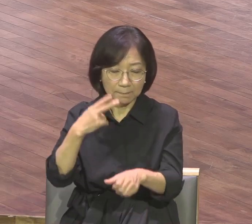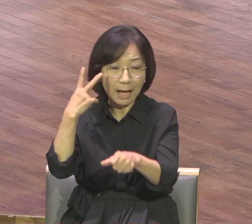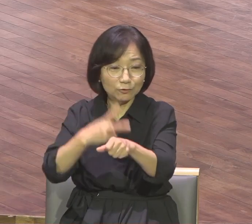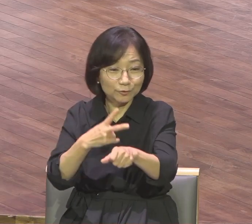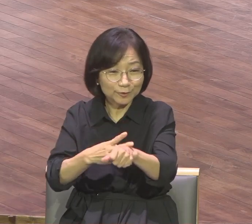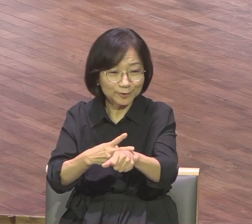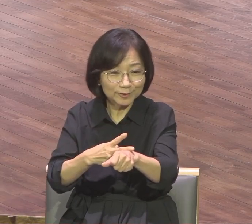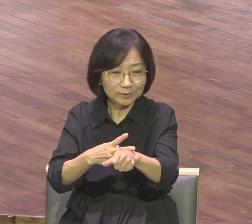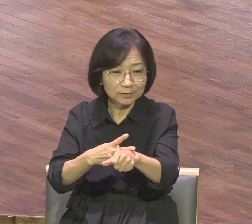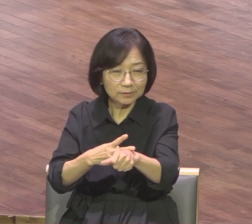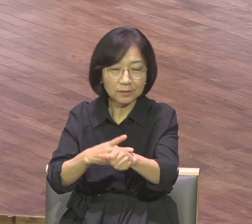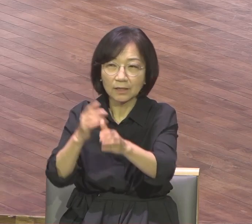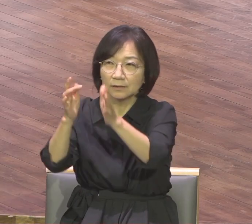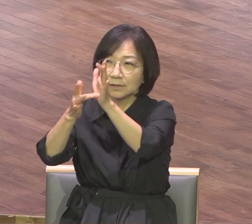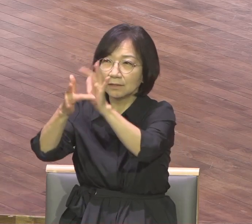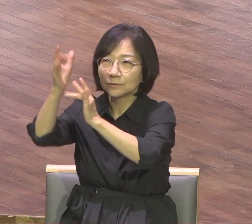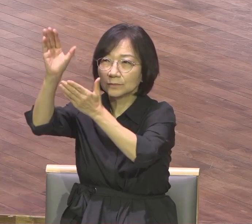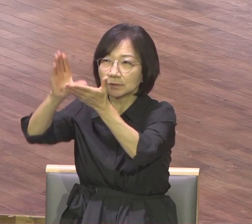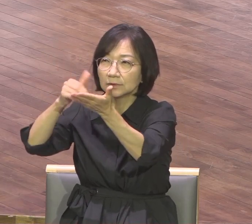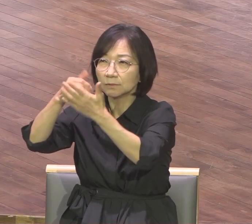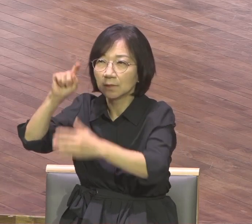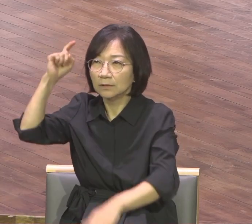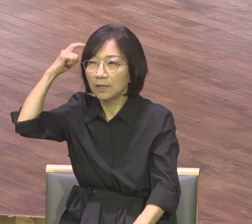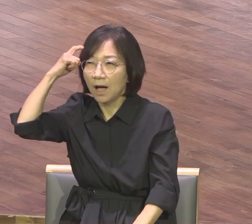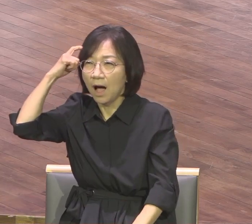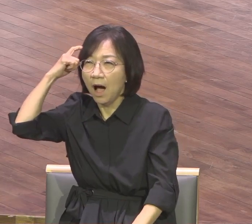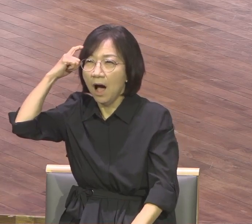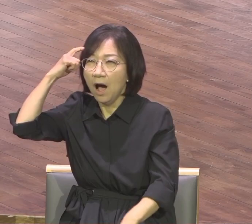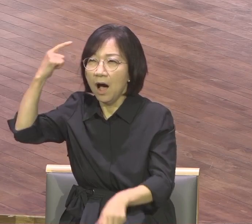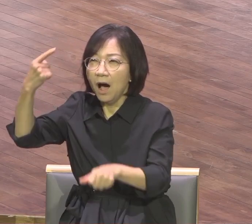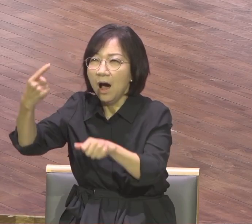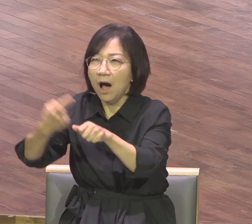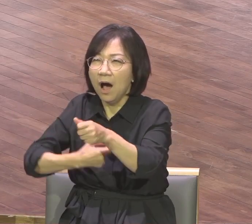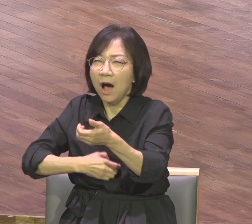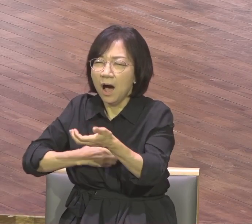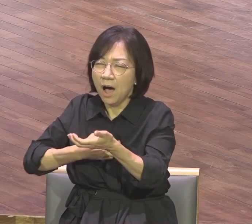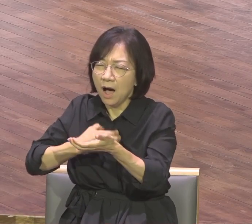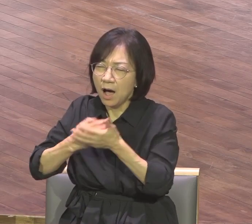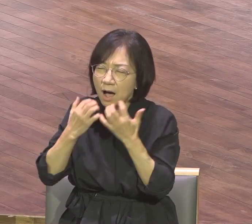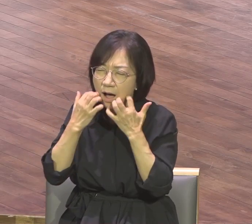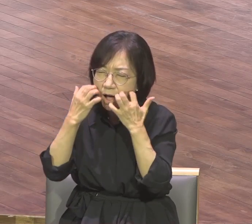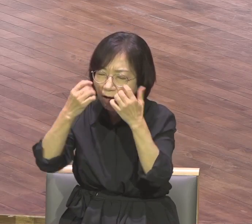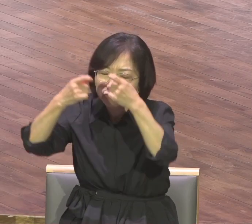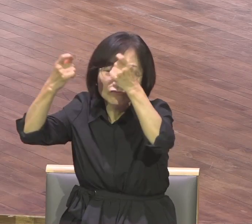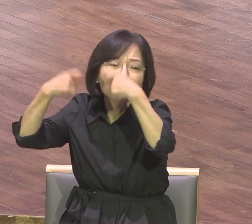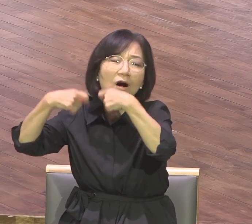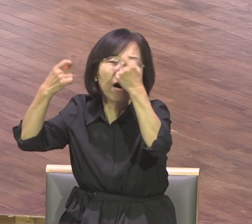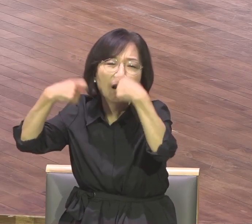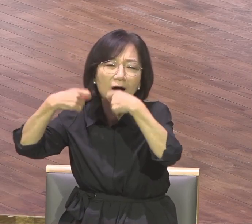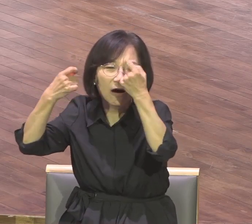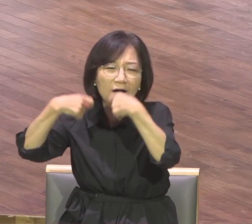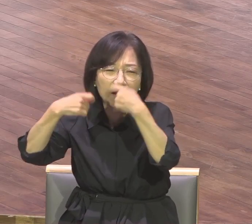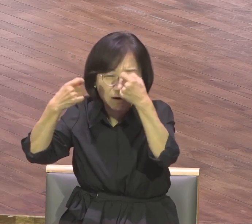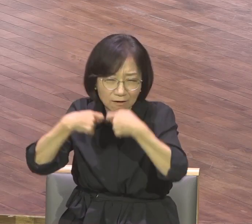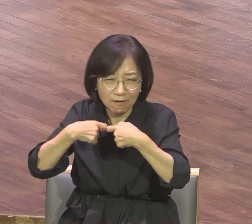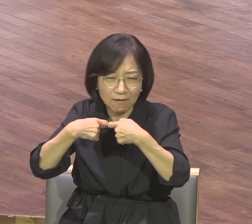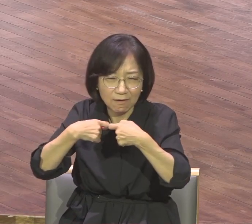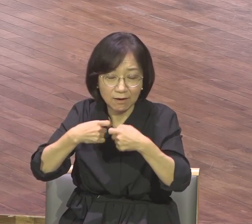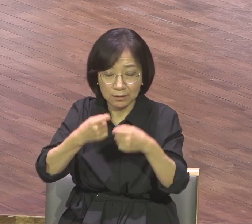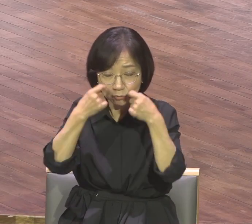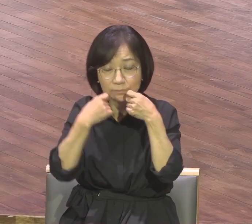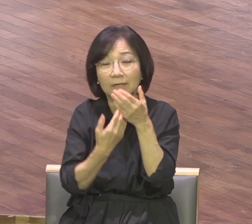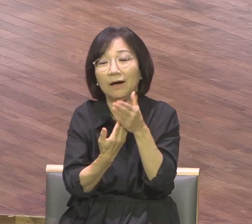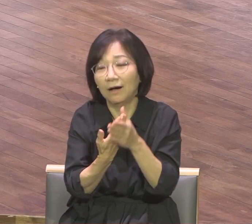해도 감동이 오고 눈물이 흘렸어. 한 영혼을 생각만 해도 너무 감격해.